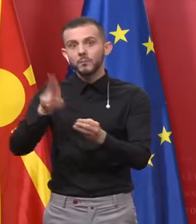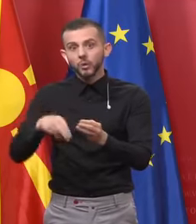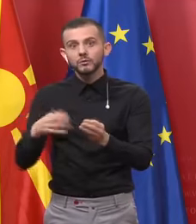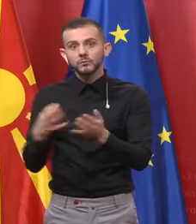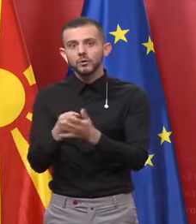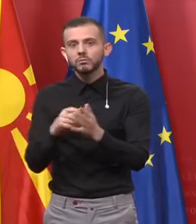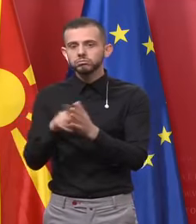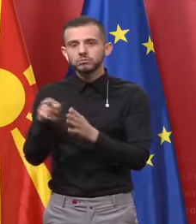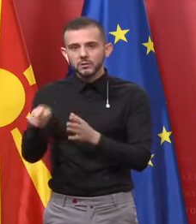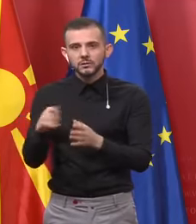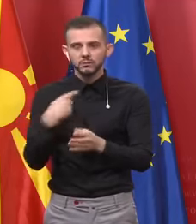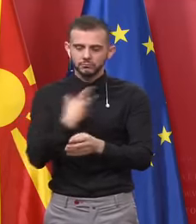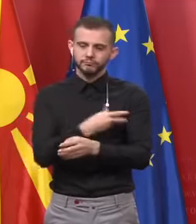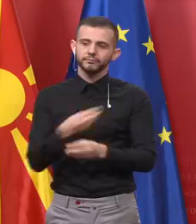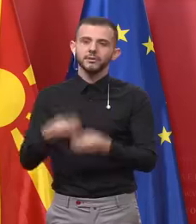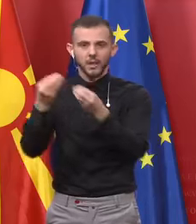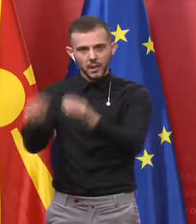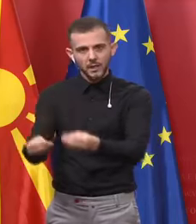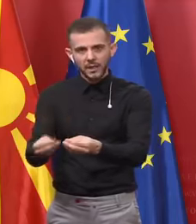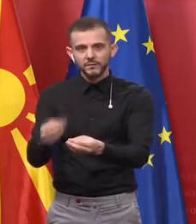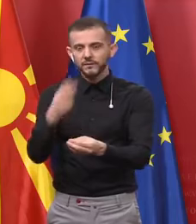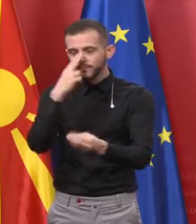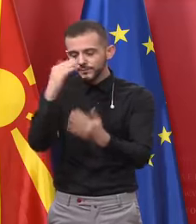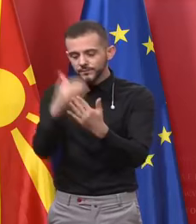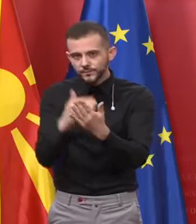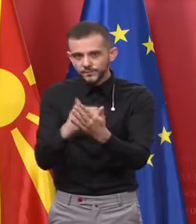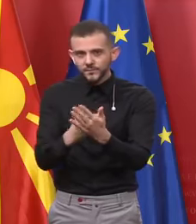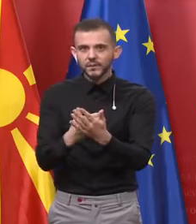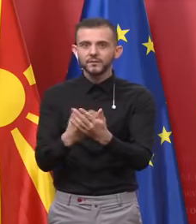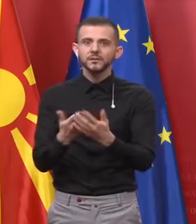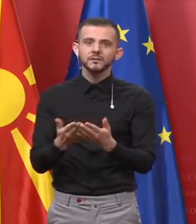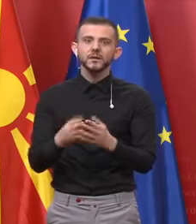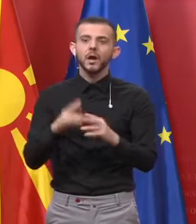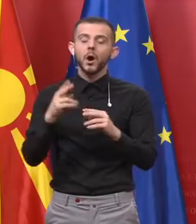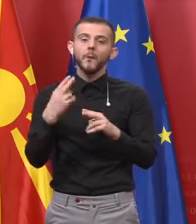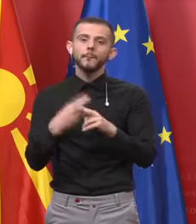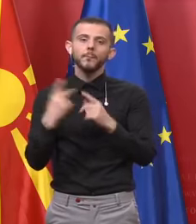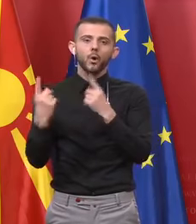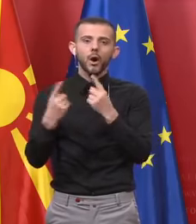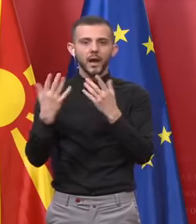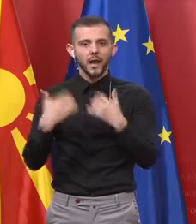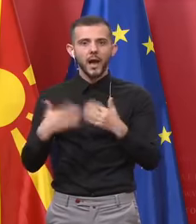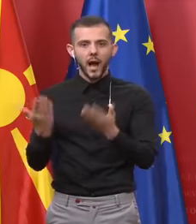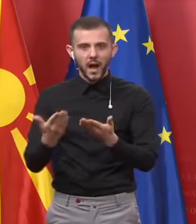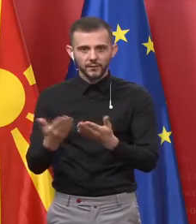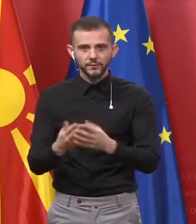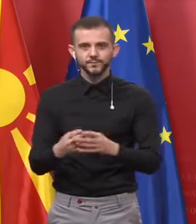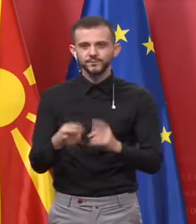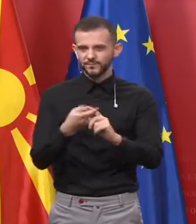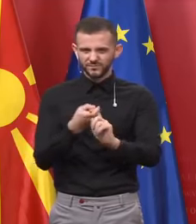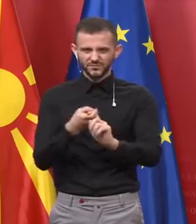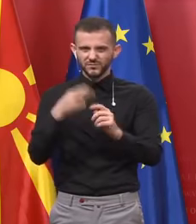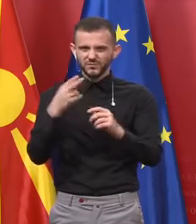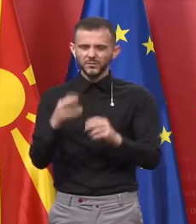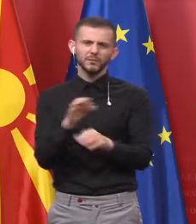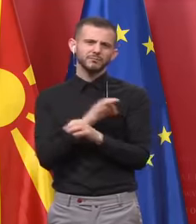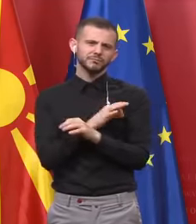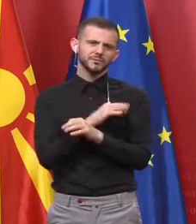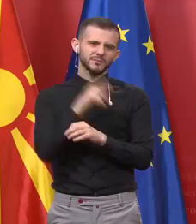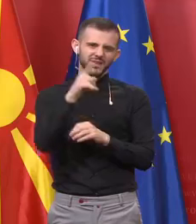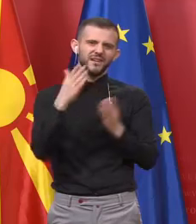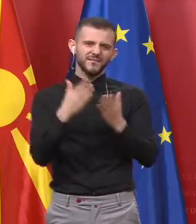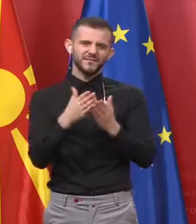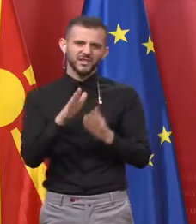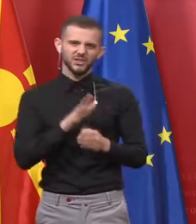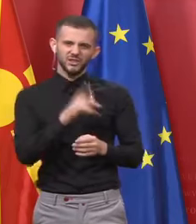да се даде согласно параметрите, согласно начинот на манифестација на болеста. Кај починатата пациентка од